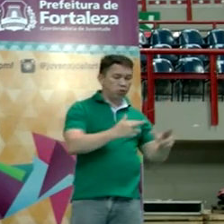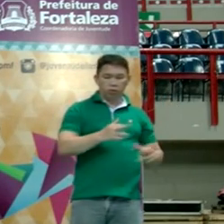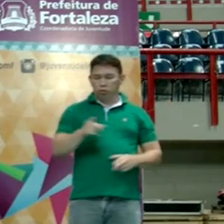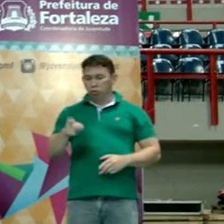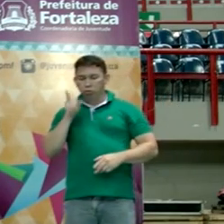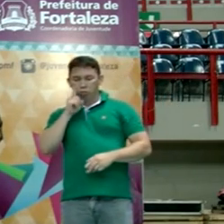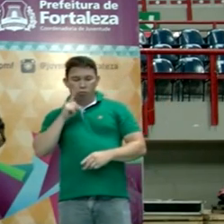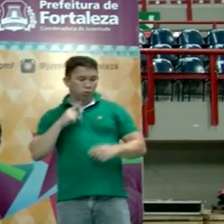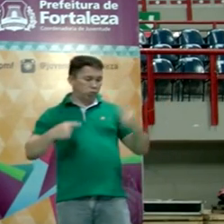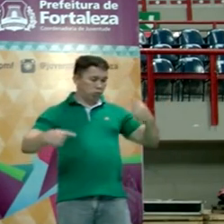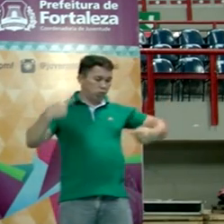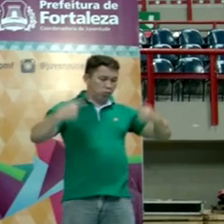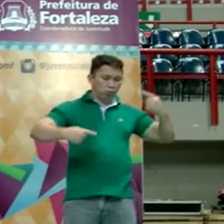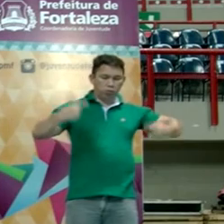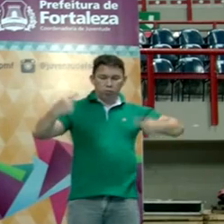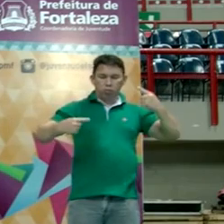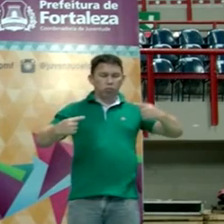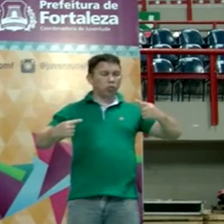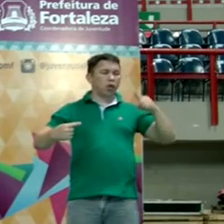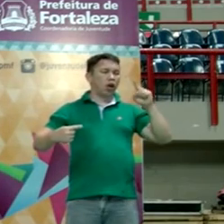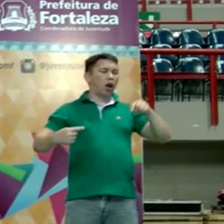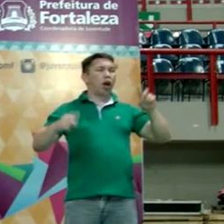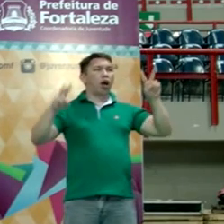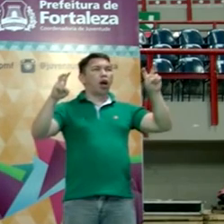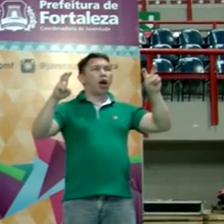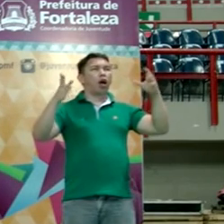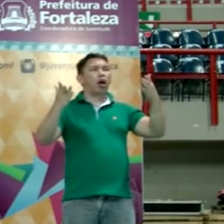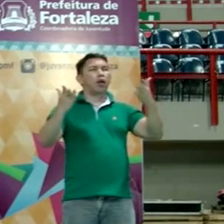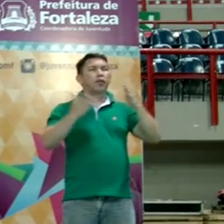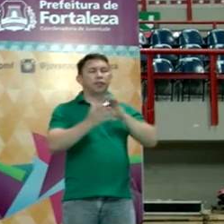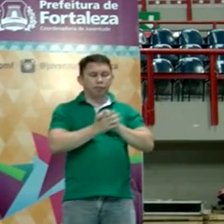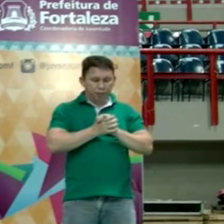melhores. Ah, vai ter o que a gente chama de